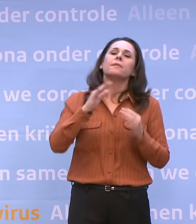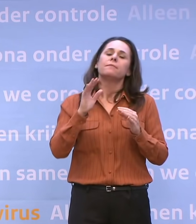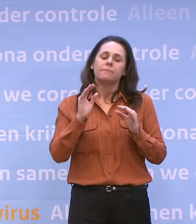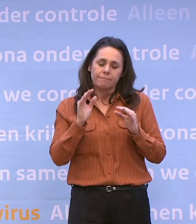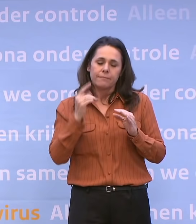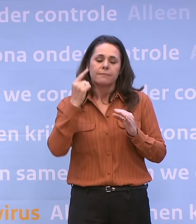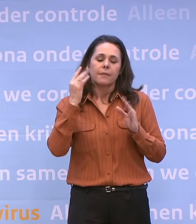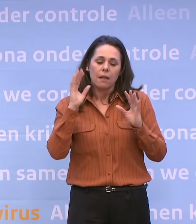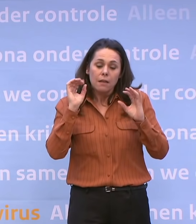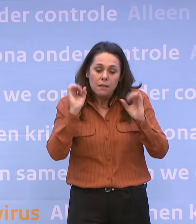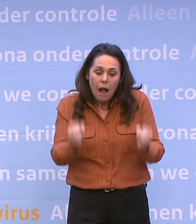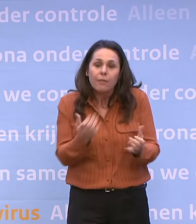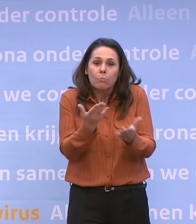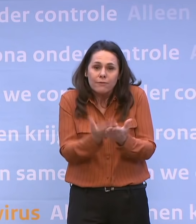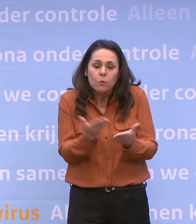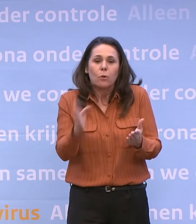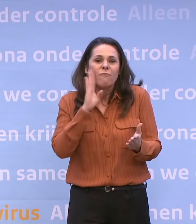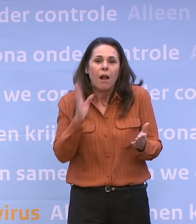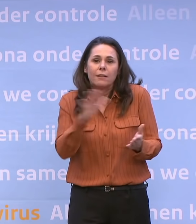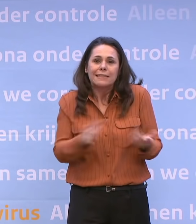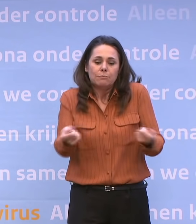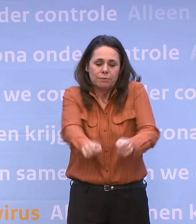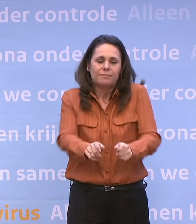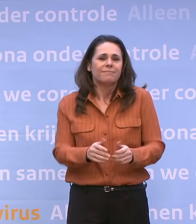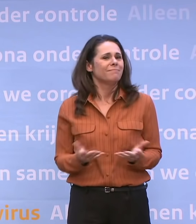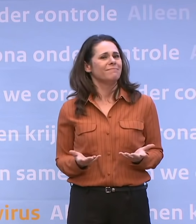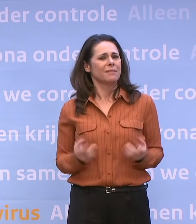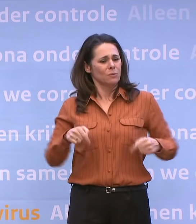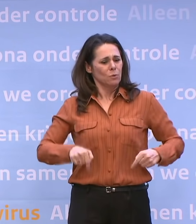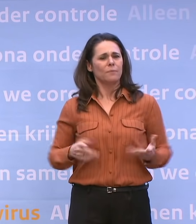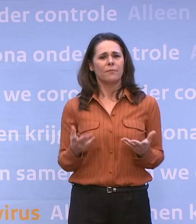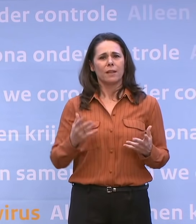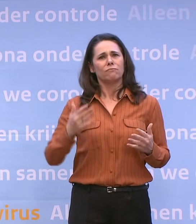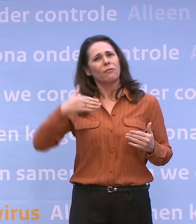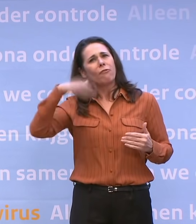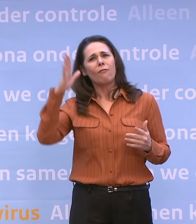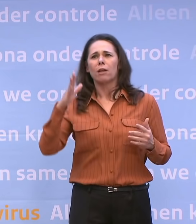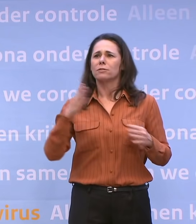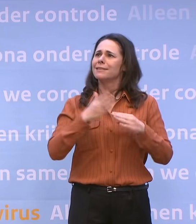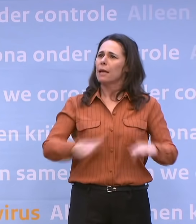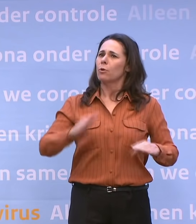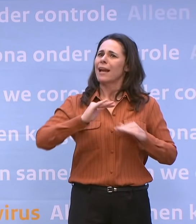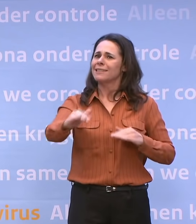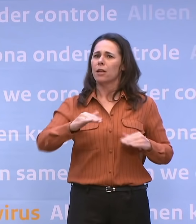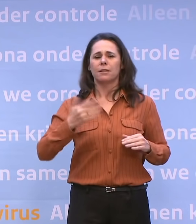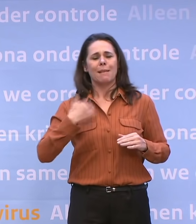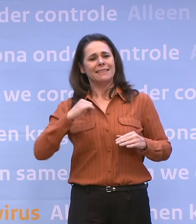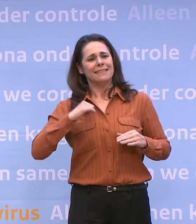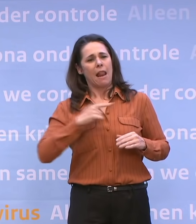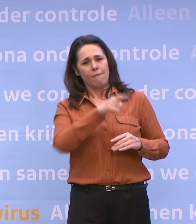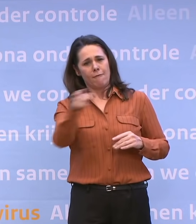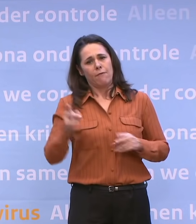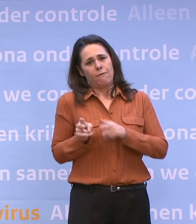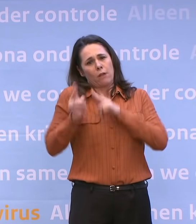helemaal sluiten. Maar ik vind het ook bij een volwassen democratisch land horen om mensen uiteindelijk ook daar hun eigen verantwoordelijkheid in te laten nemen. En dat zie je dat